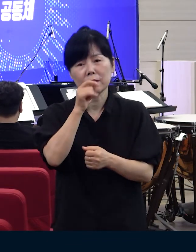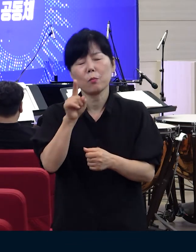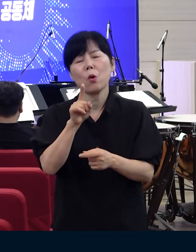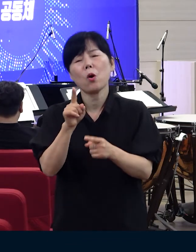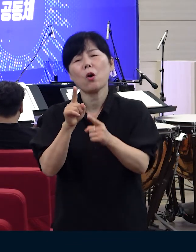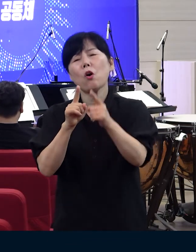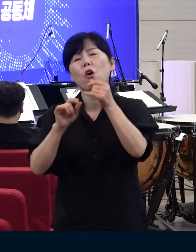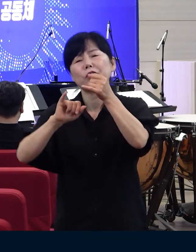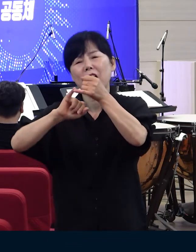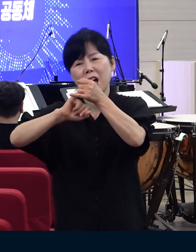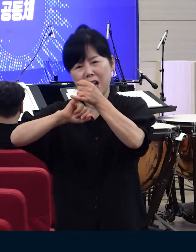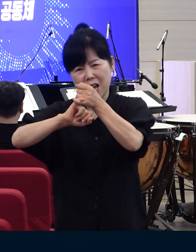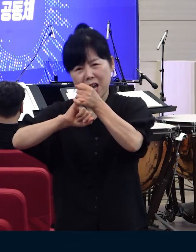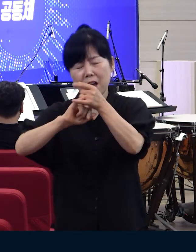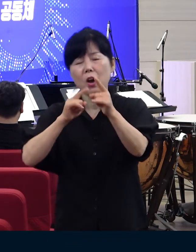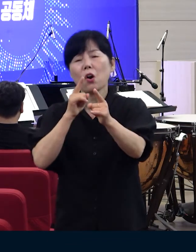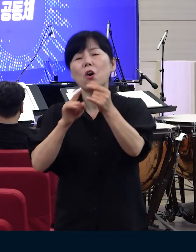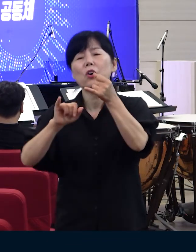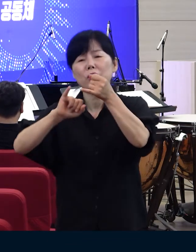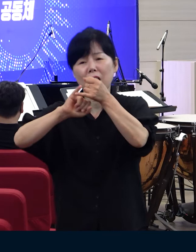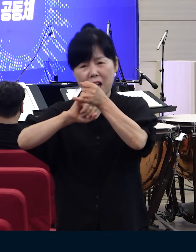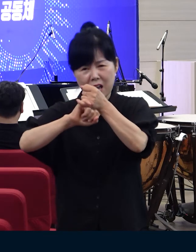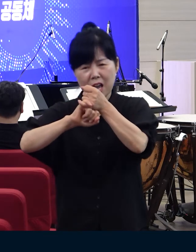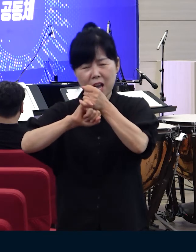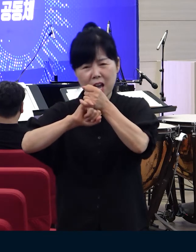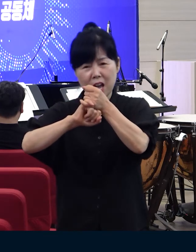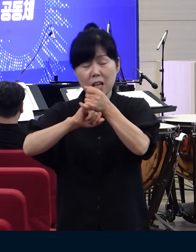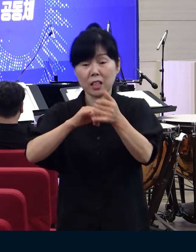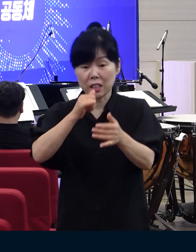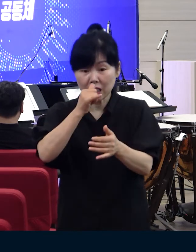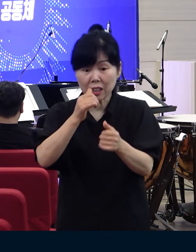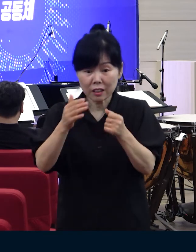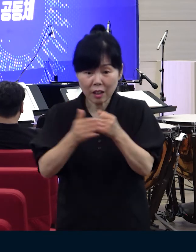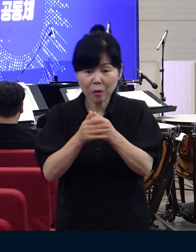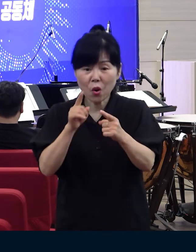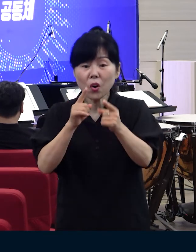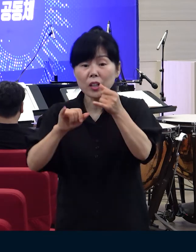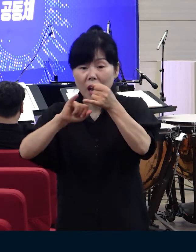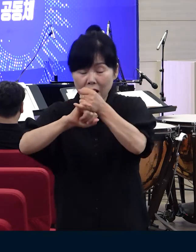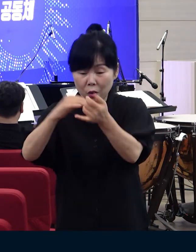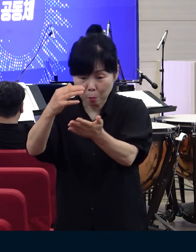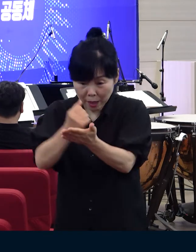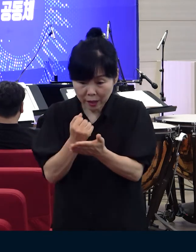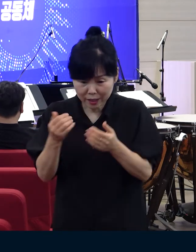언약. 예, 사랑하되 그냥 좋아서 사랑하는 게 아니에요.